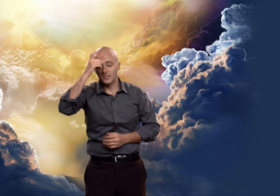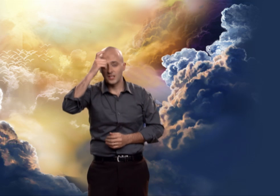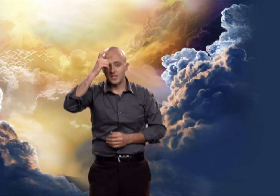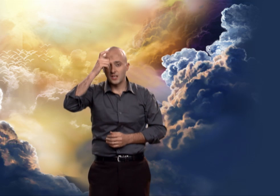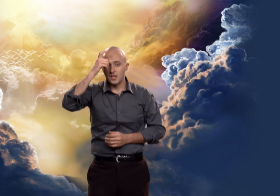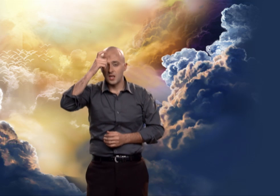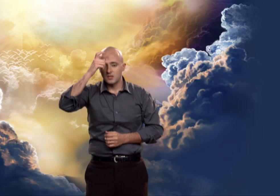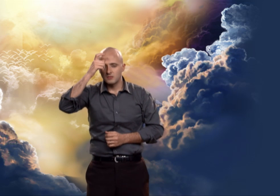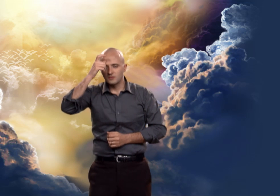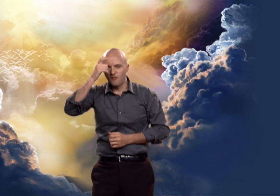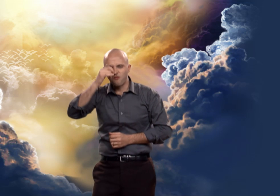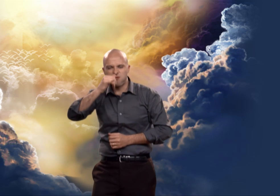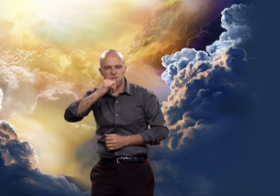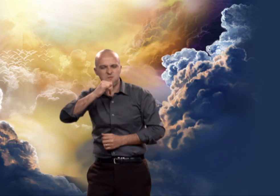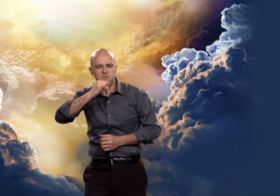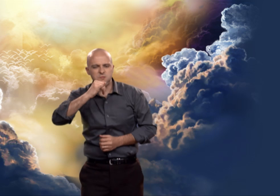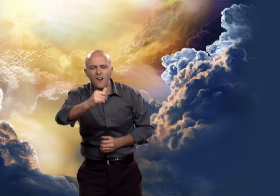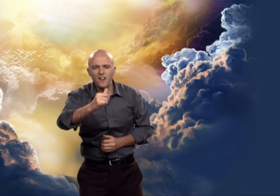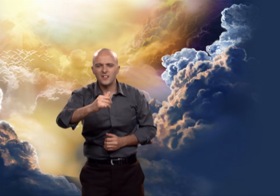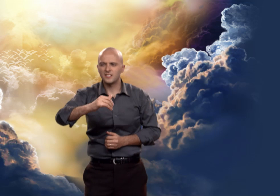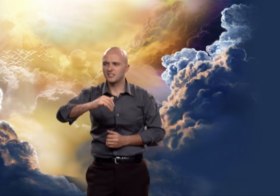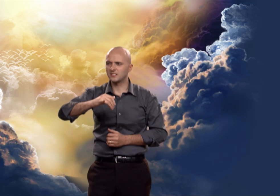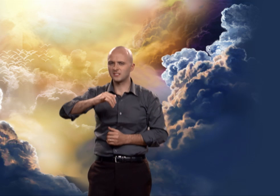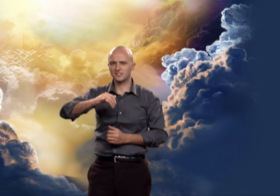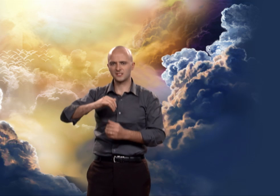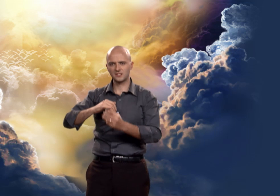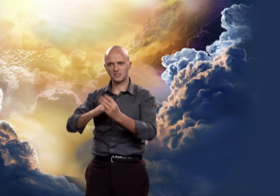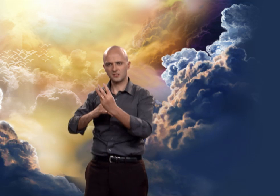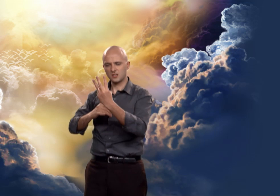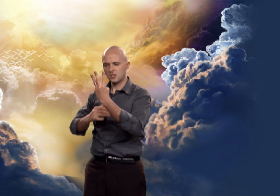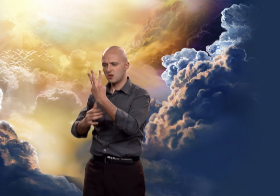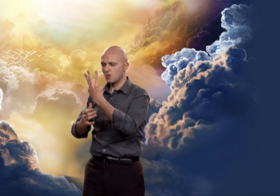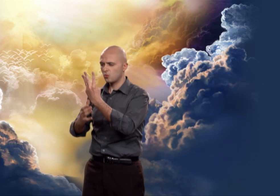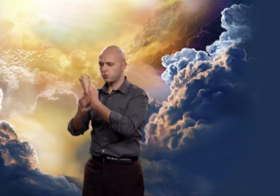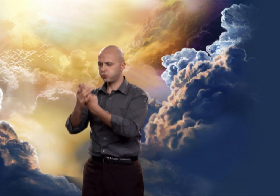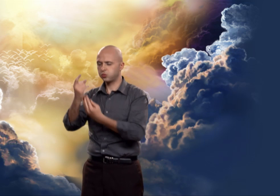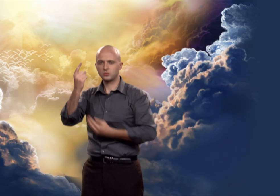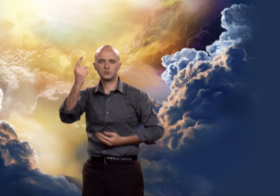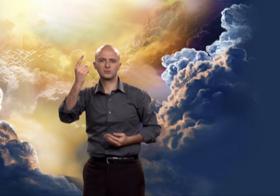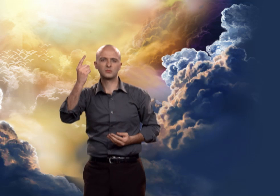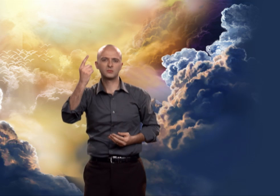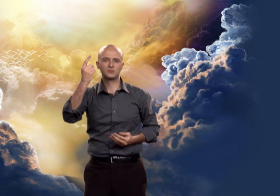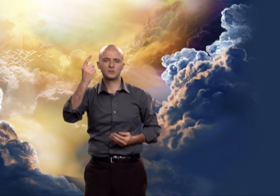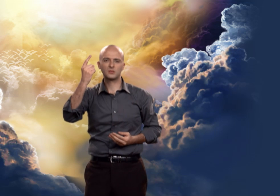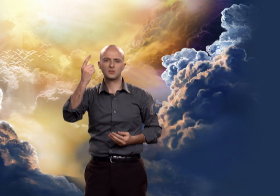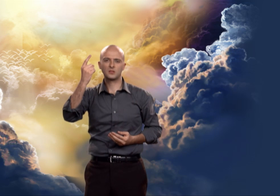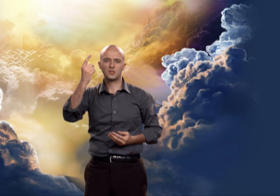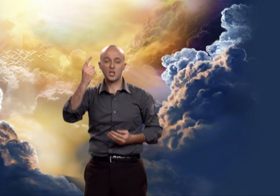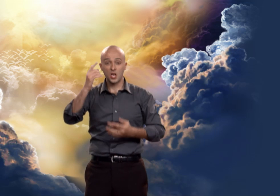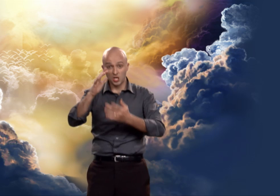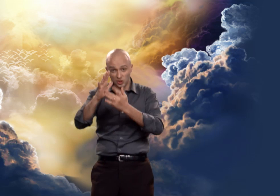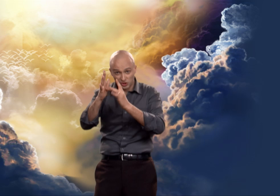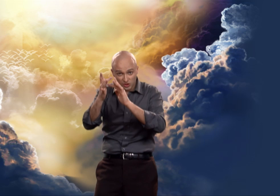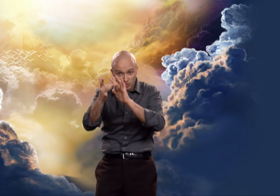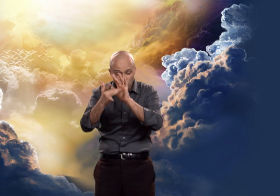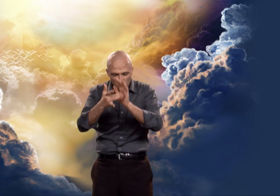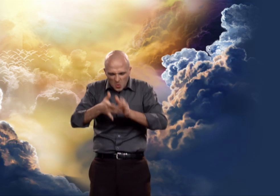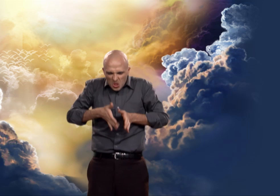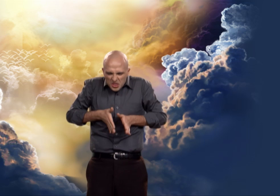a negligência ao dever. Outros, tão apegados à comodidade que não realizam qualquer coisa que exija esforço